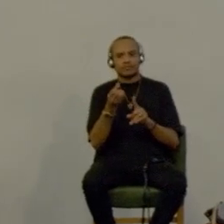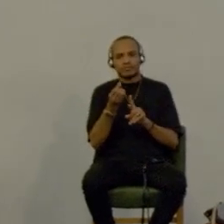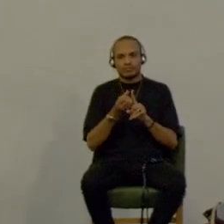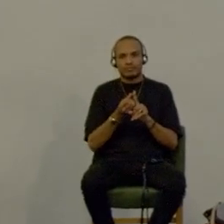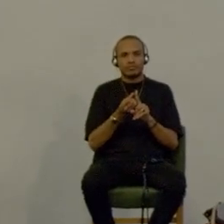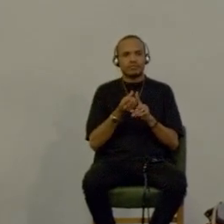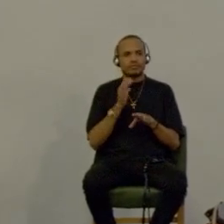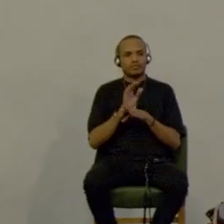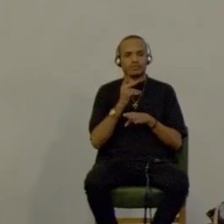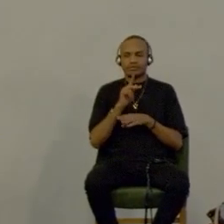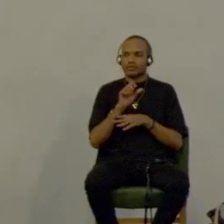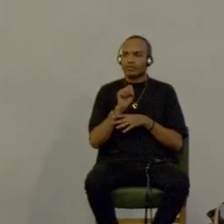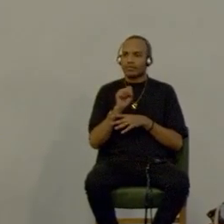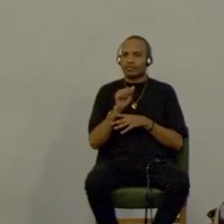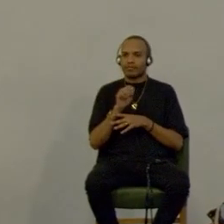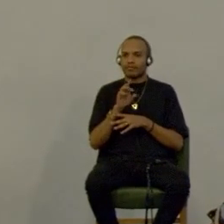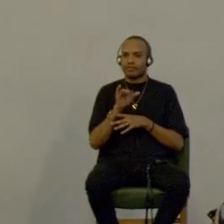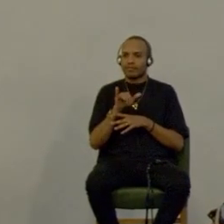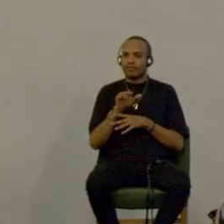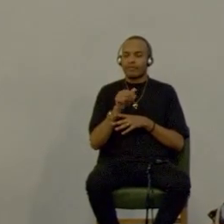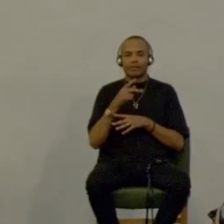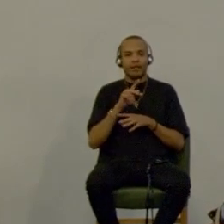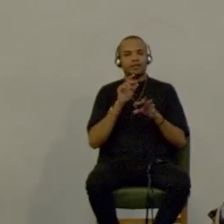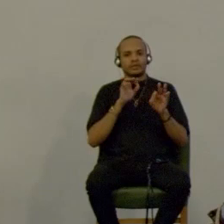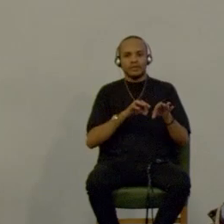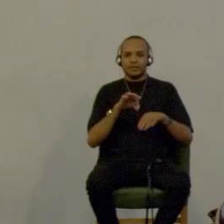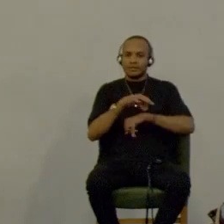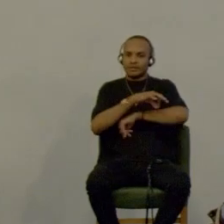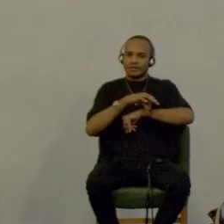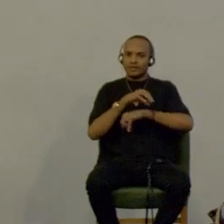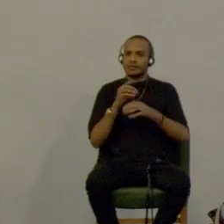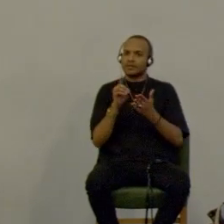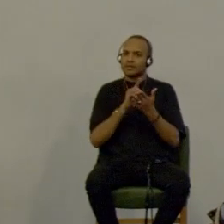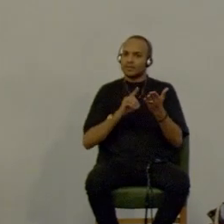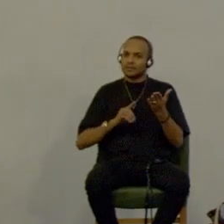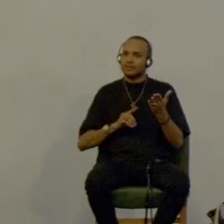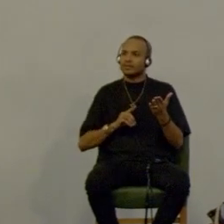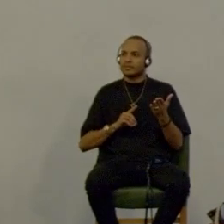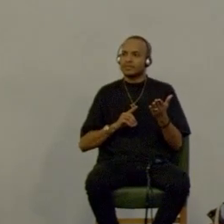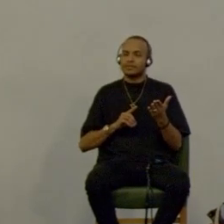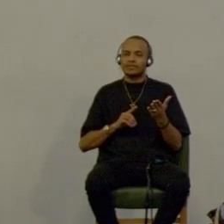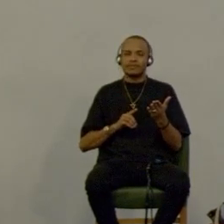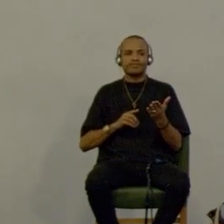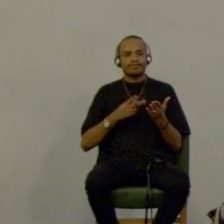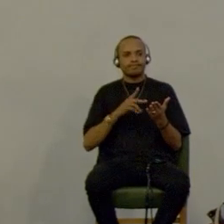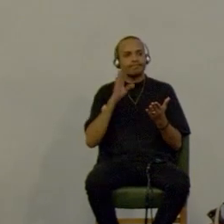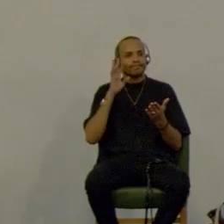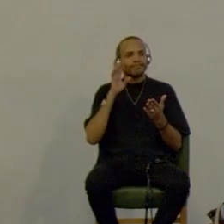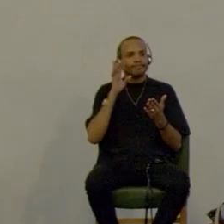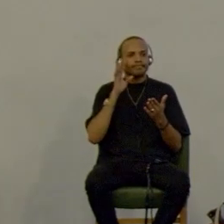ajuda da Sabrina Fontenelle, que é curadora de arquitetura e design. E ele foi